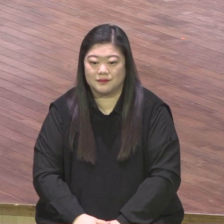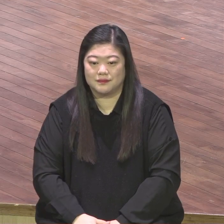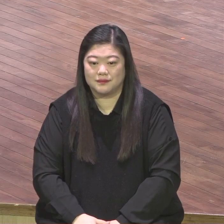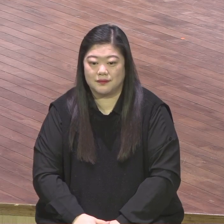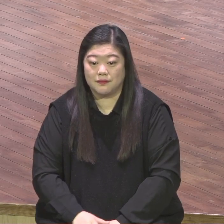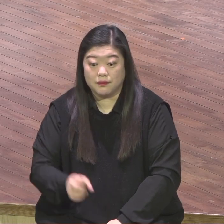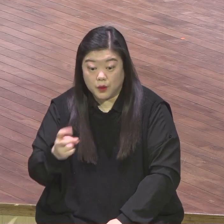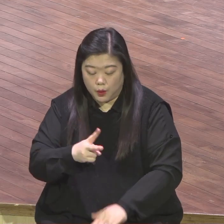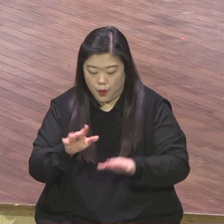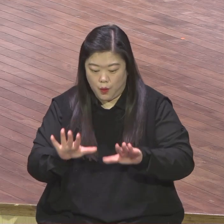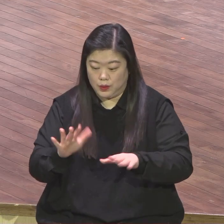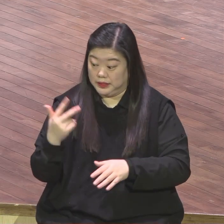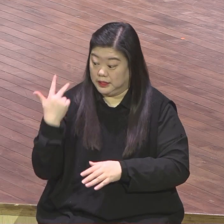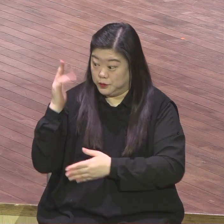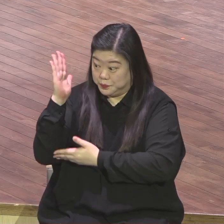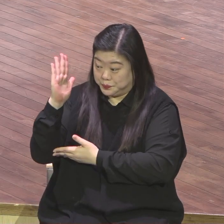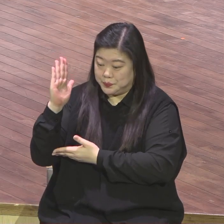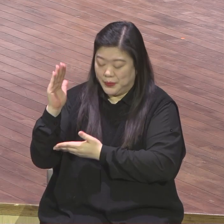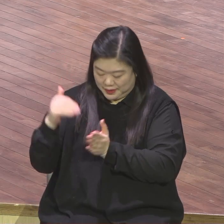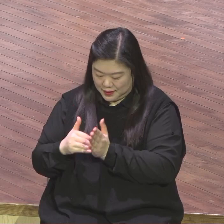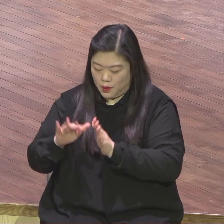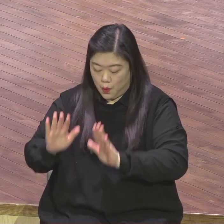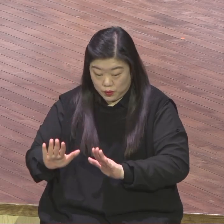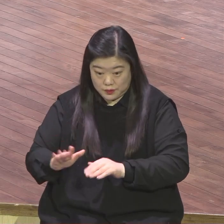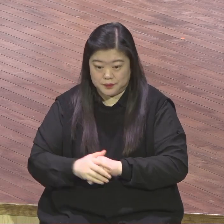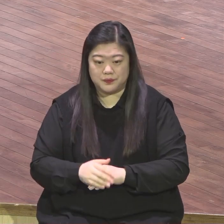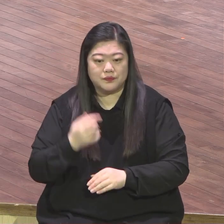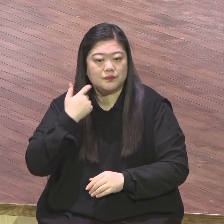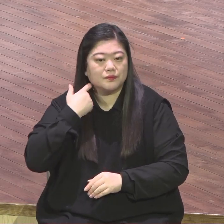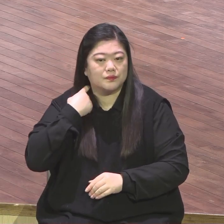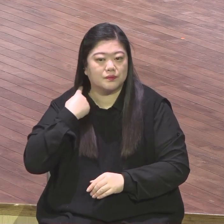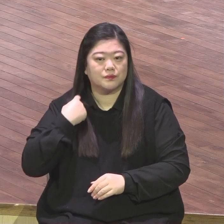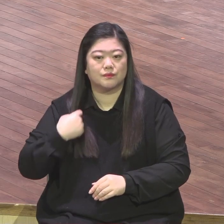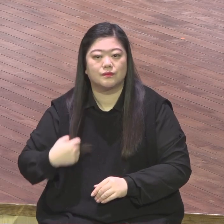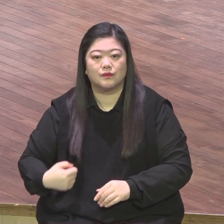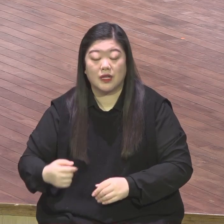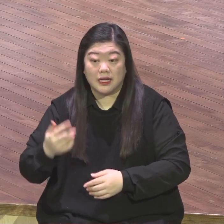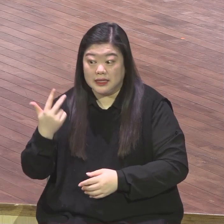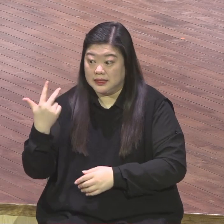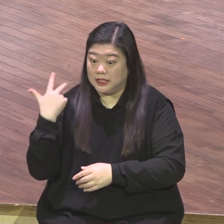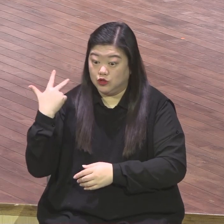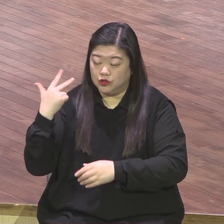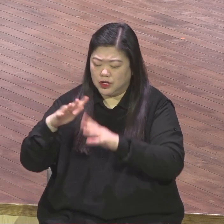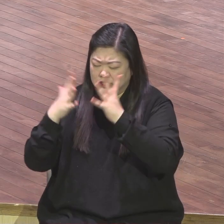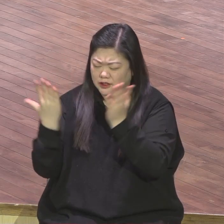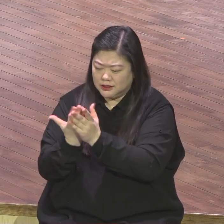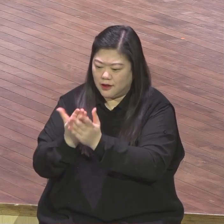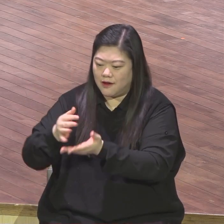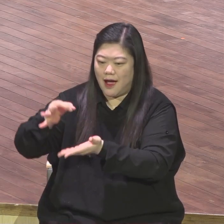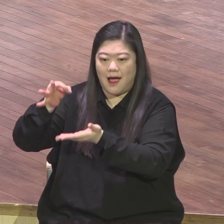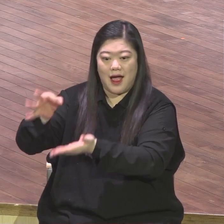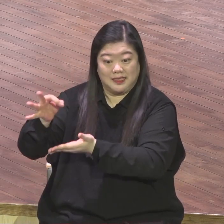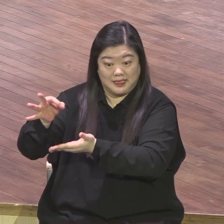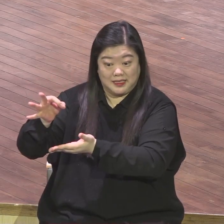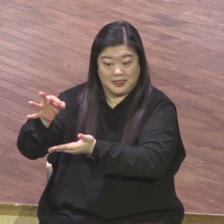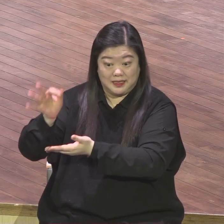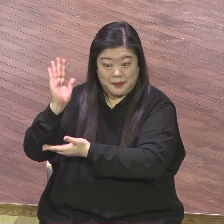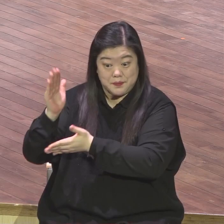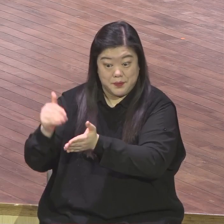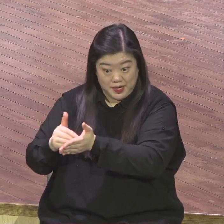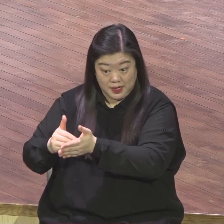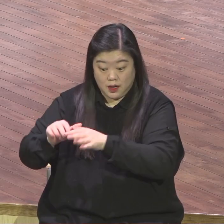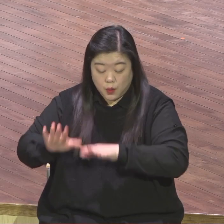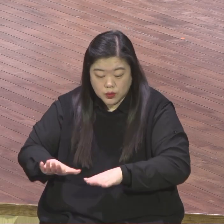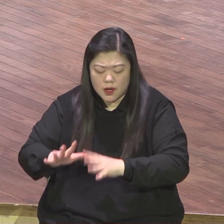이어지는 오늘 말씀을 통해서는 자기 인생의 절대적인 목표가 무엇인가 그걸 선포하고 있어요. 자기